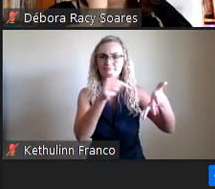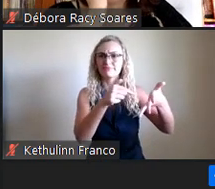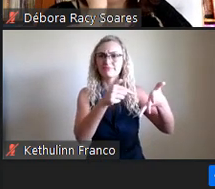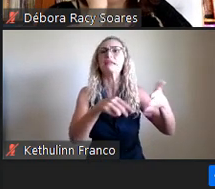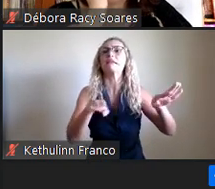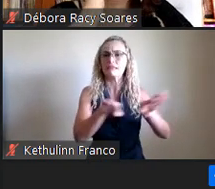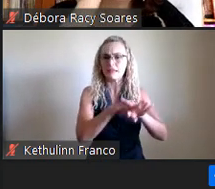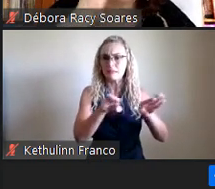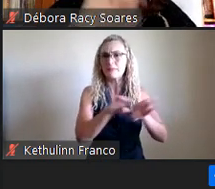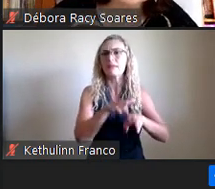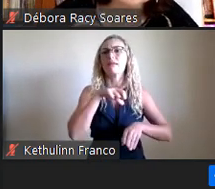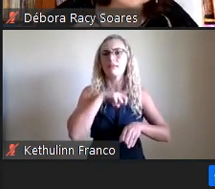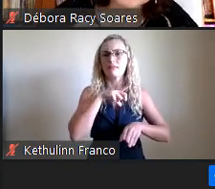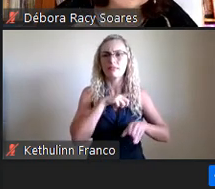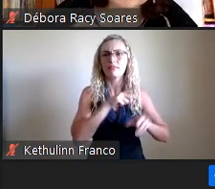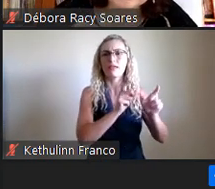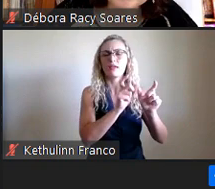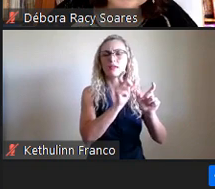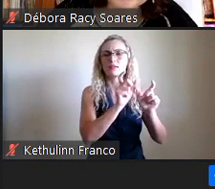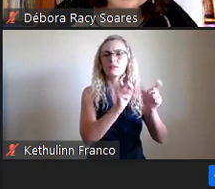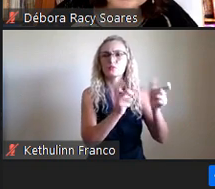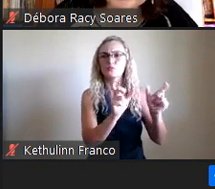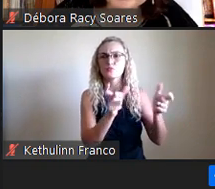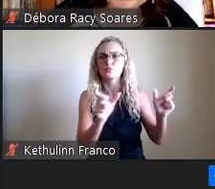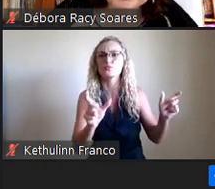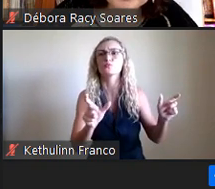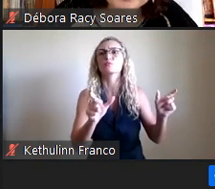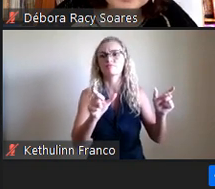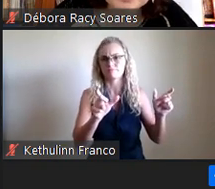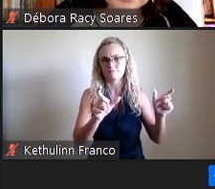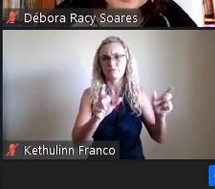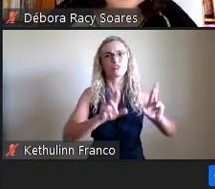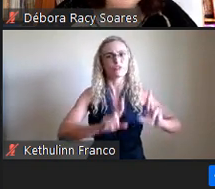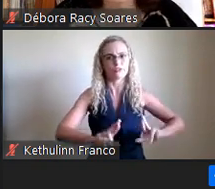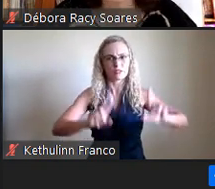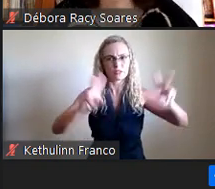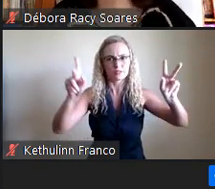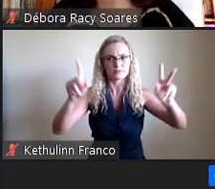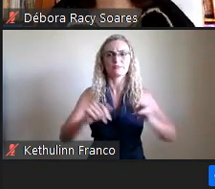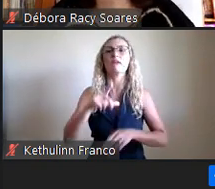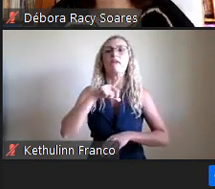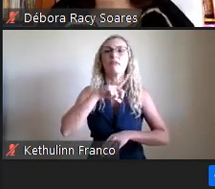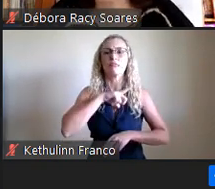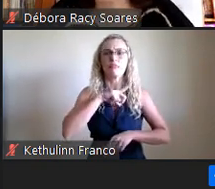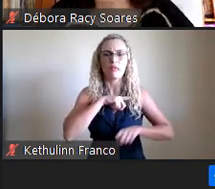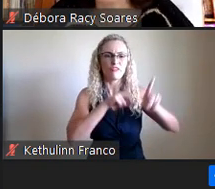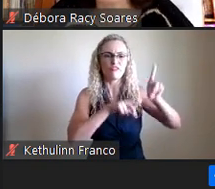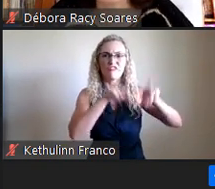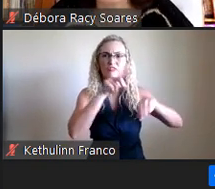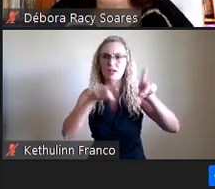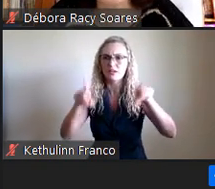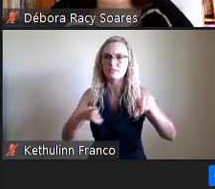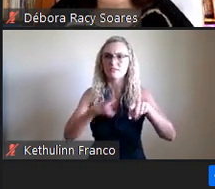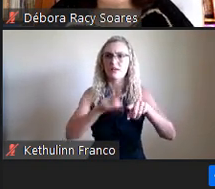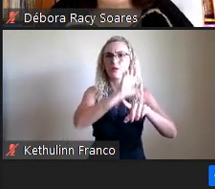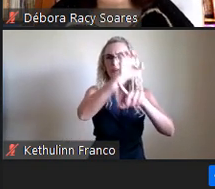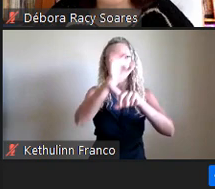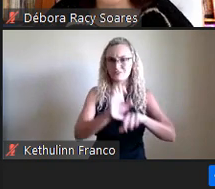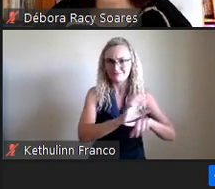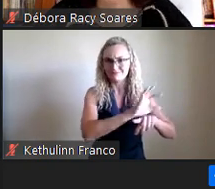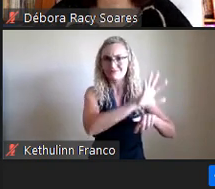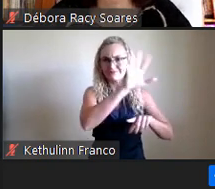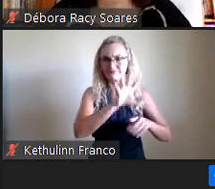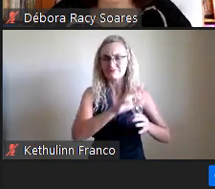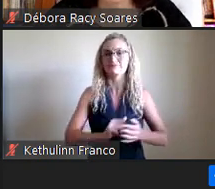Brasil também é assim. Nós sabemos que o português, é muito comum nós falarmos isso, né? Que o português